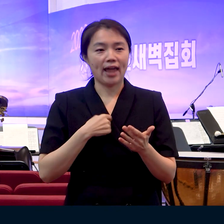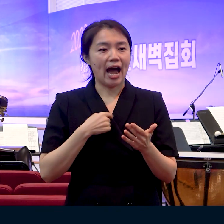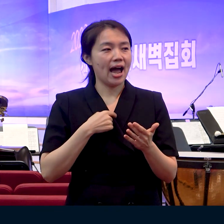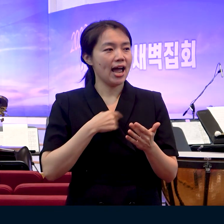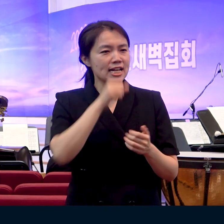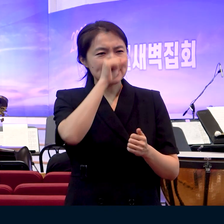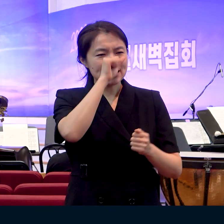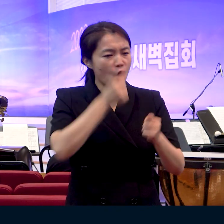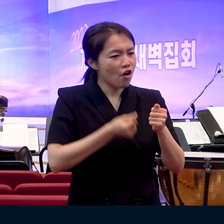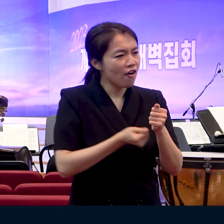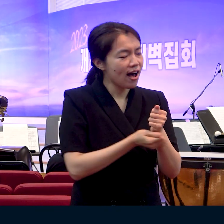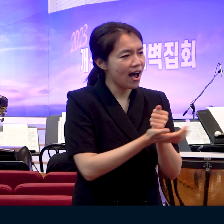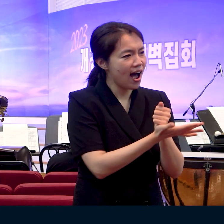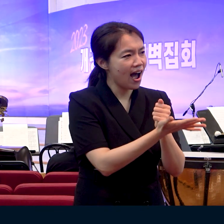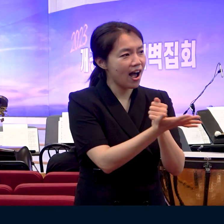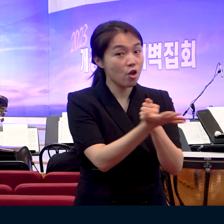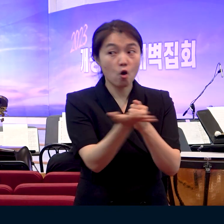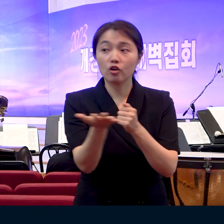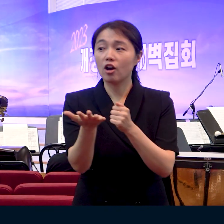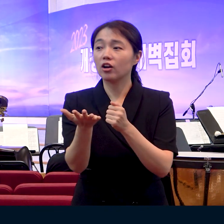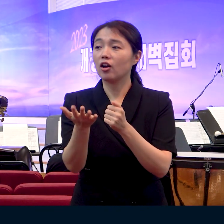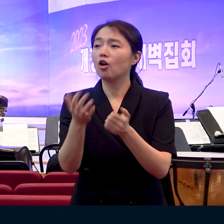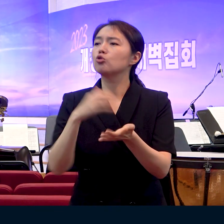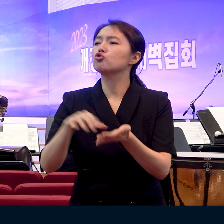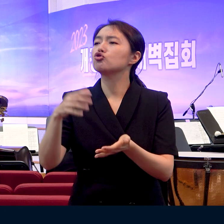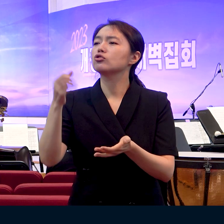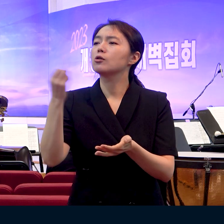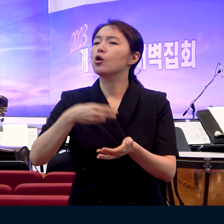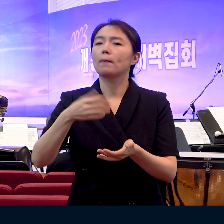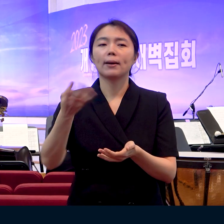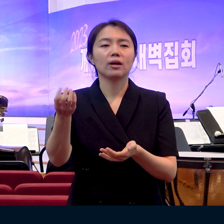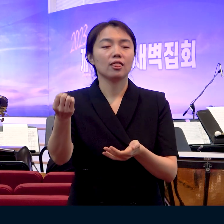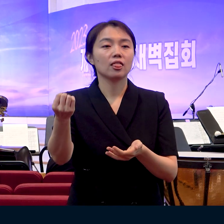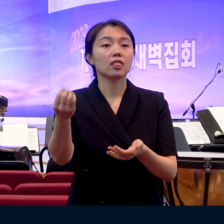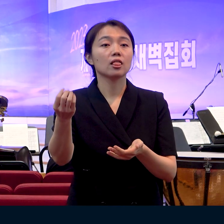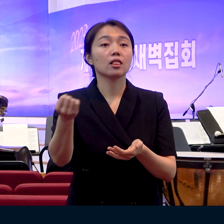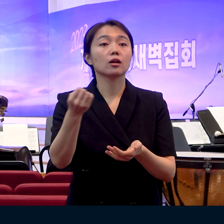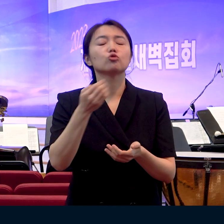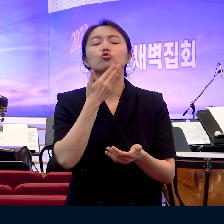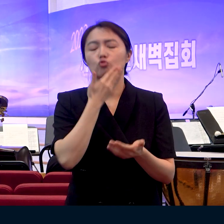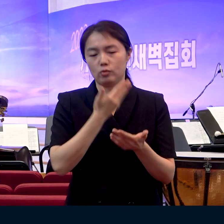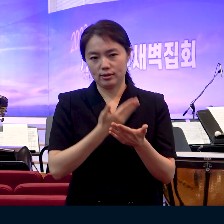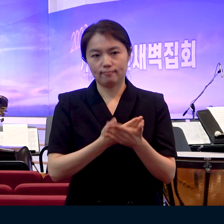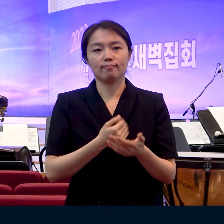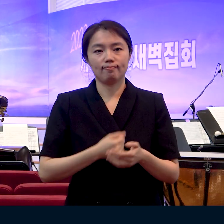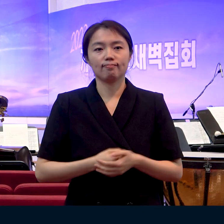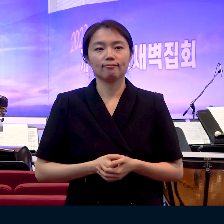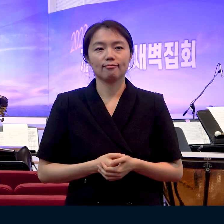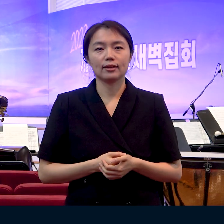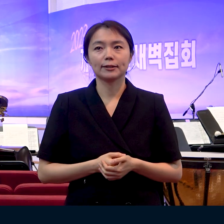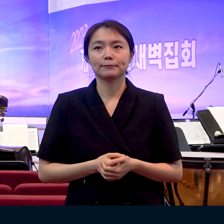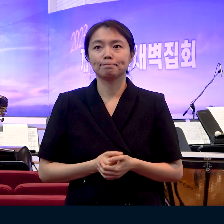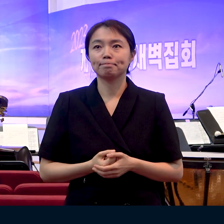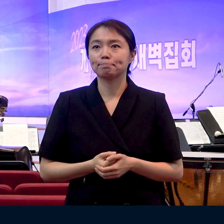얼마나 선한 영향력을 끼치고 살았는가, 이게 중요한 거예요.